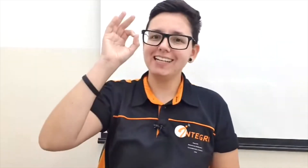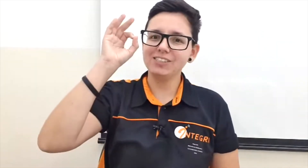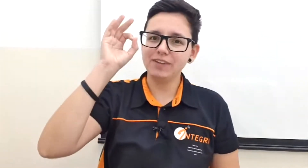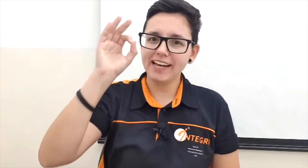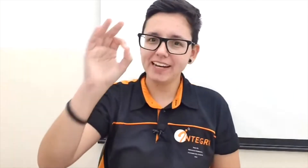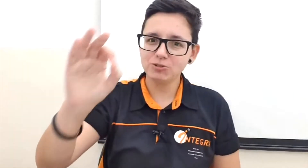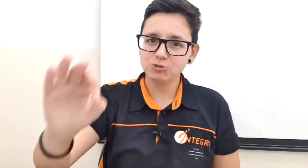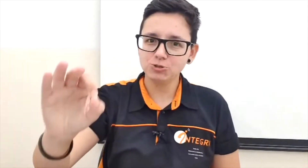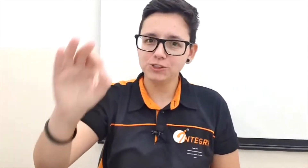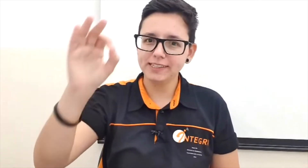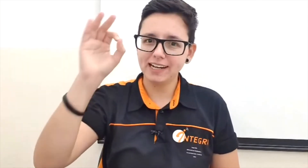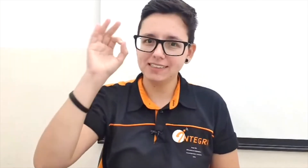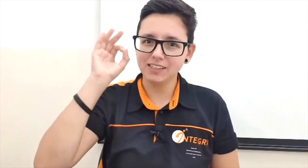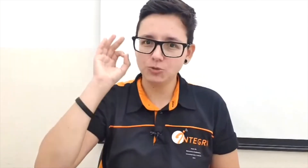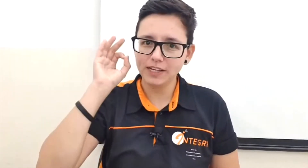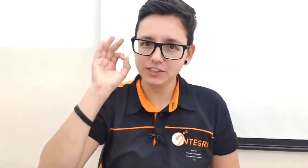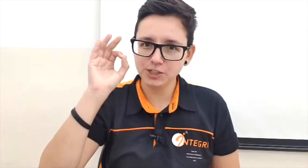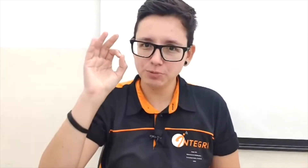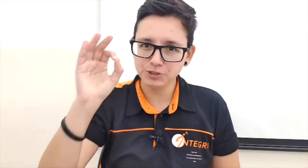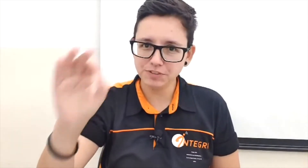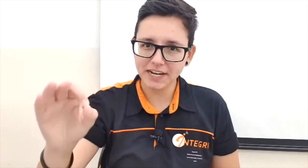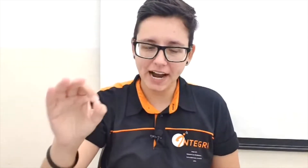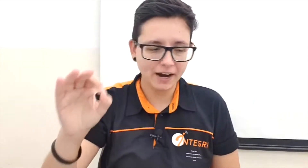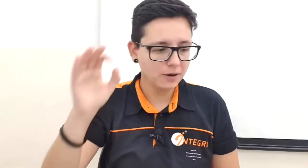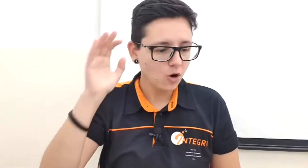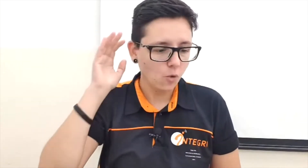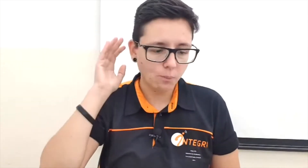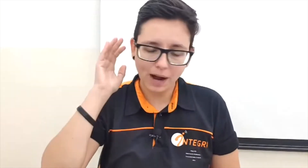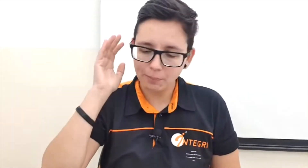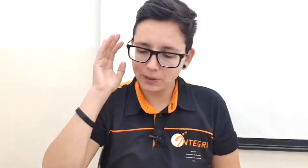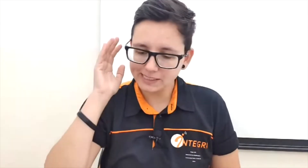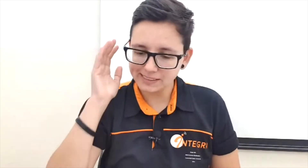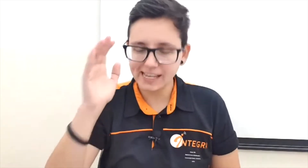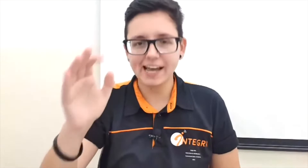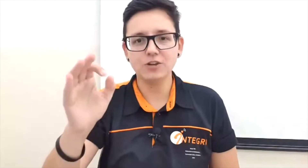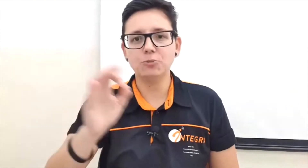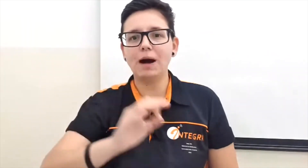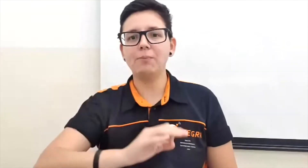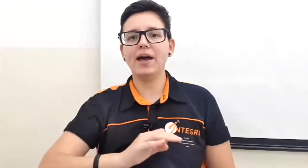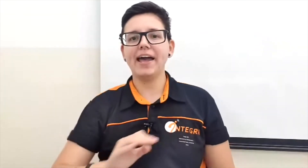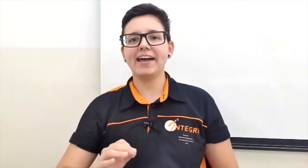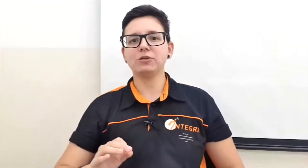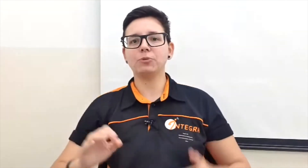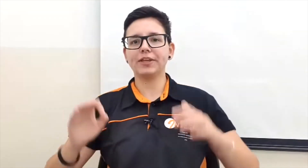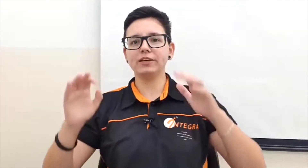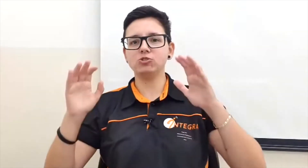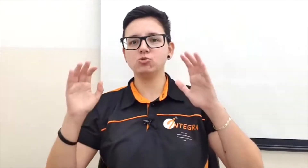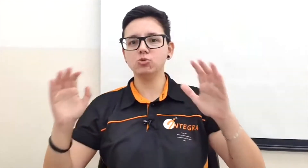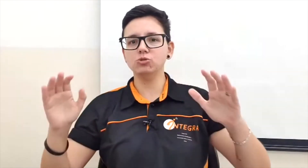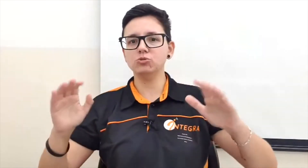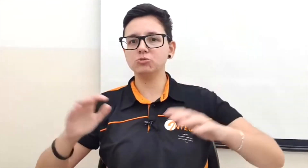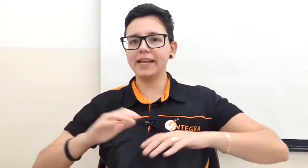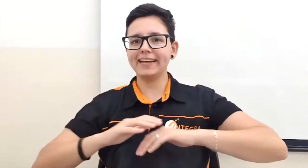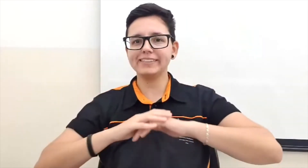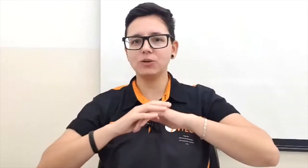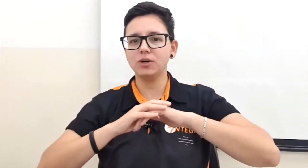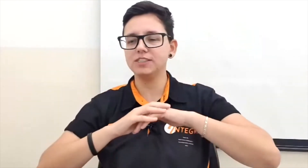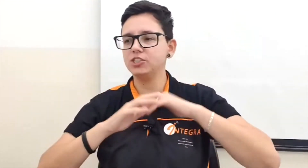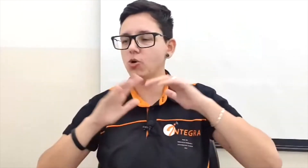vocês verem o surdo sinalizando esse tipo de ficar, o papo é sério, o papo é reto, porque surdo não tem essa coisa de